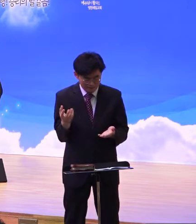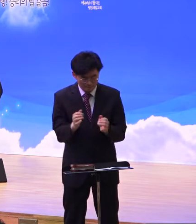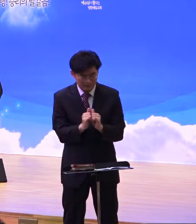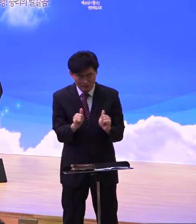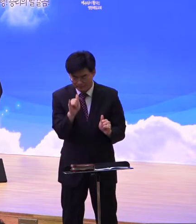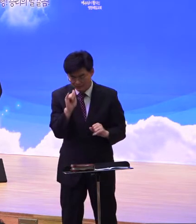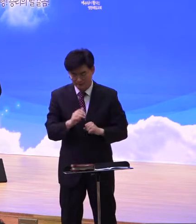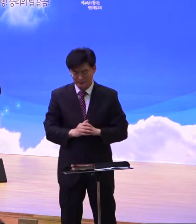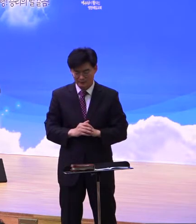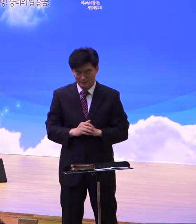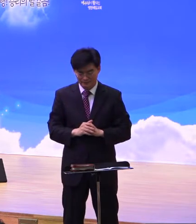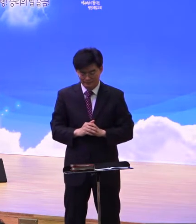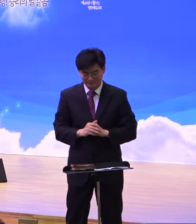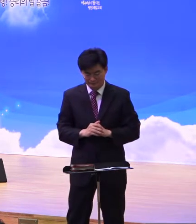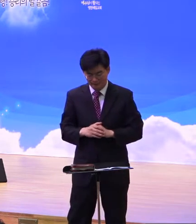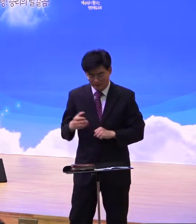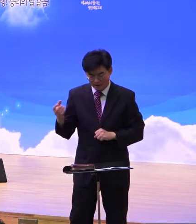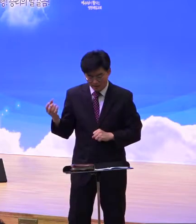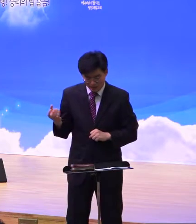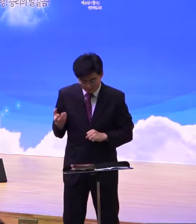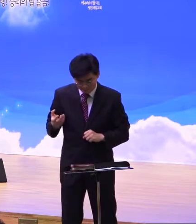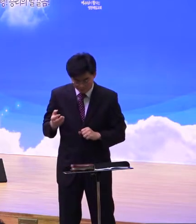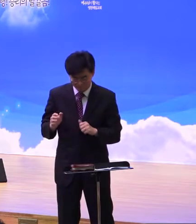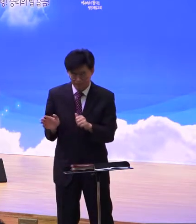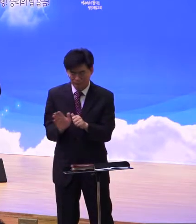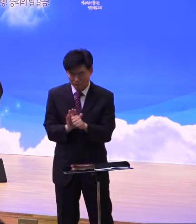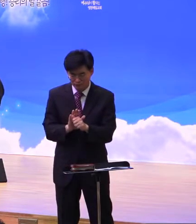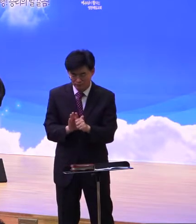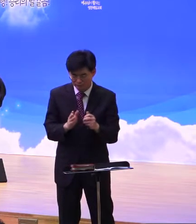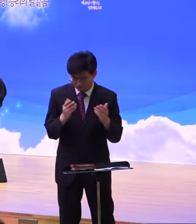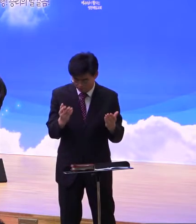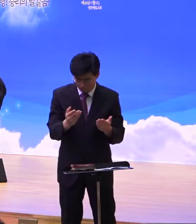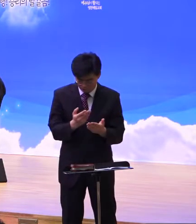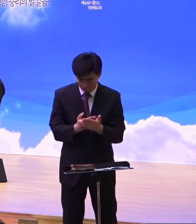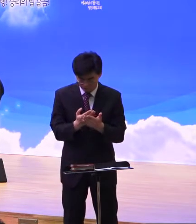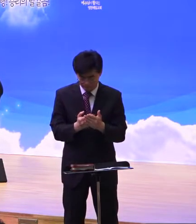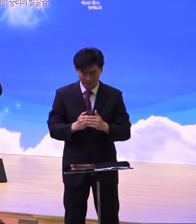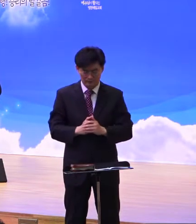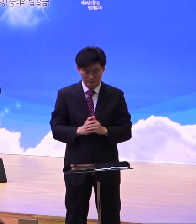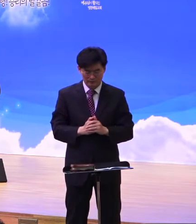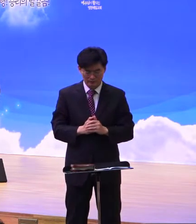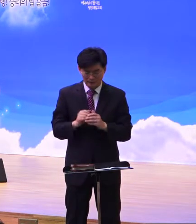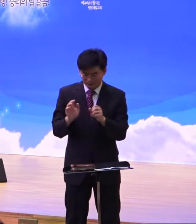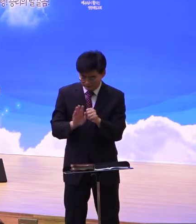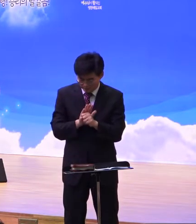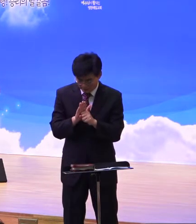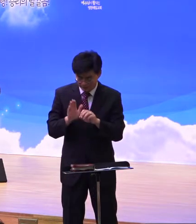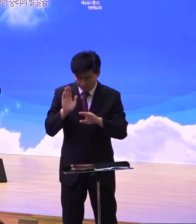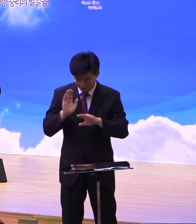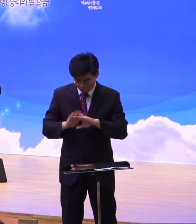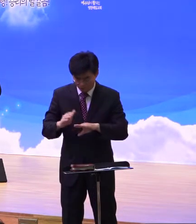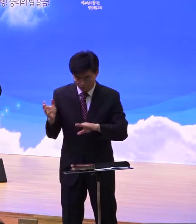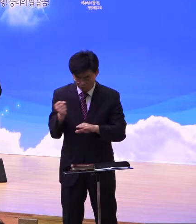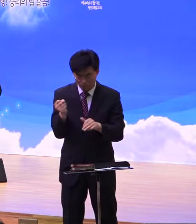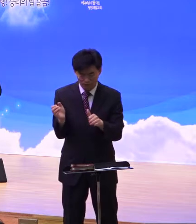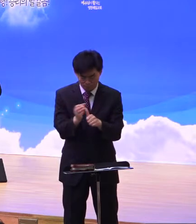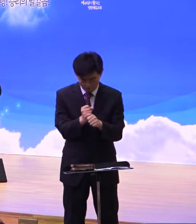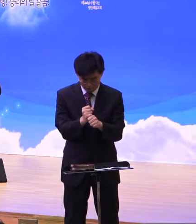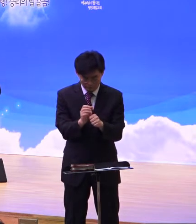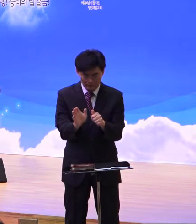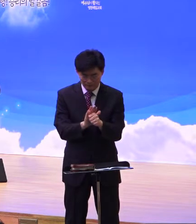교우들이 있습니다. 아픔을 오로지 홀로 감당할 수밖에 없는 그들에게 사랑의 손길을 더하여